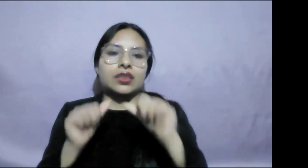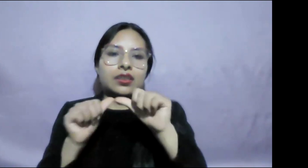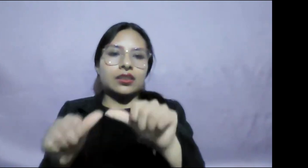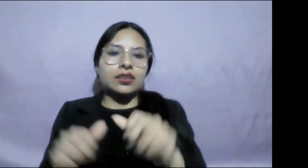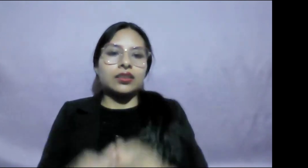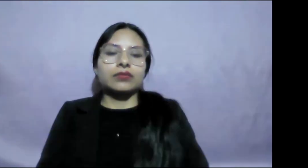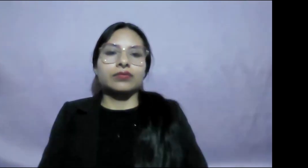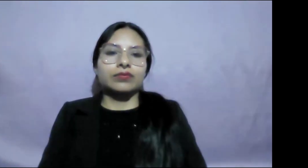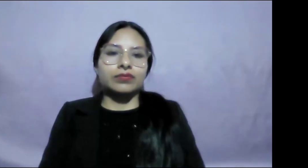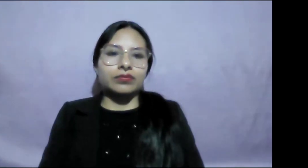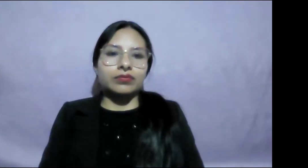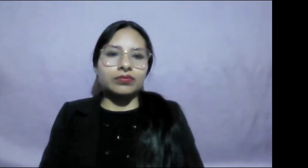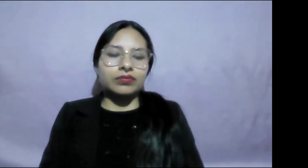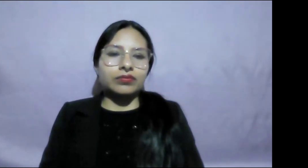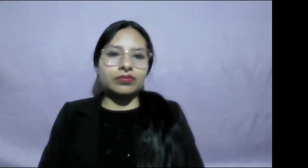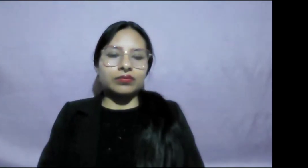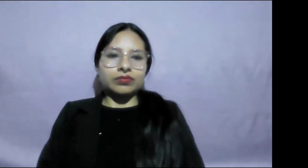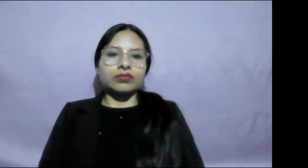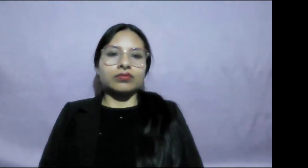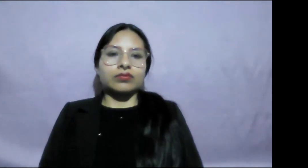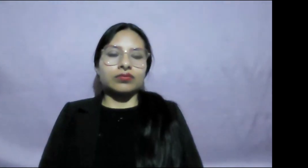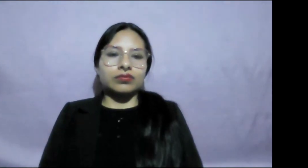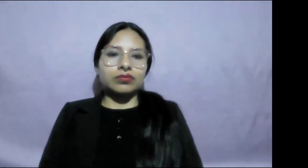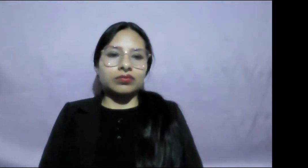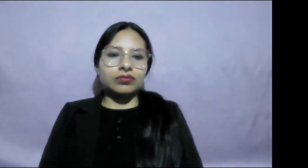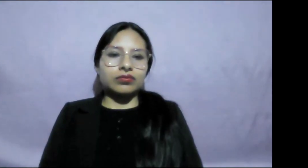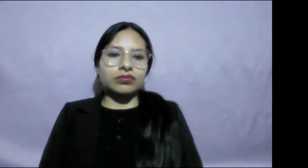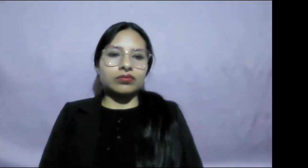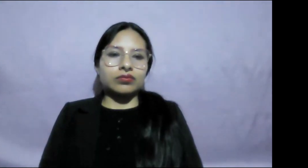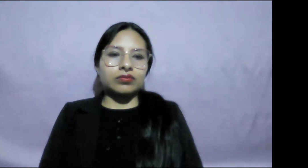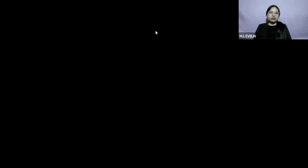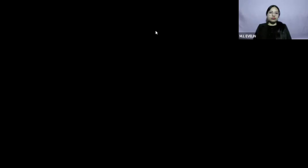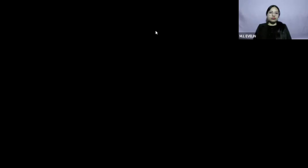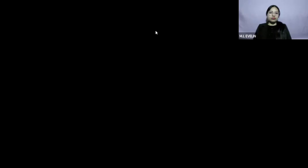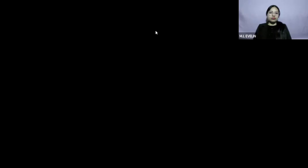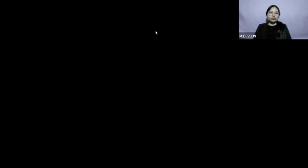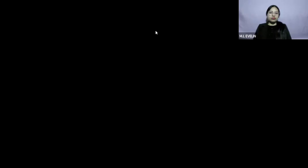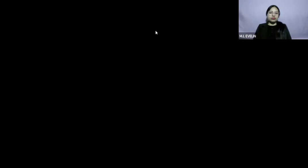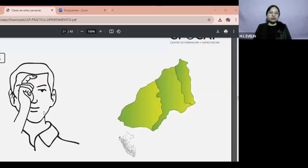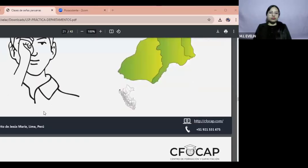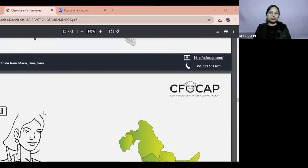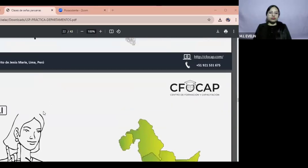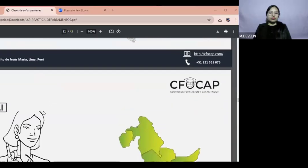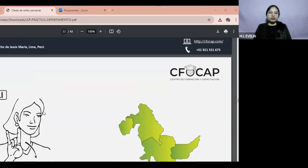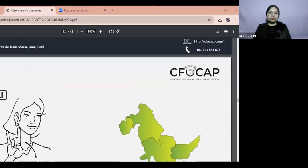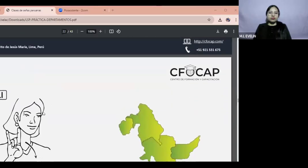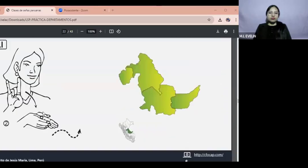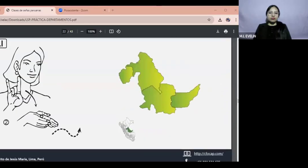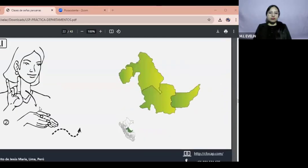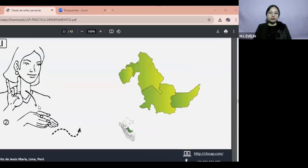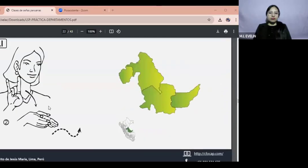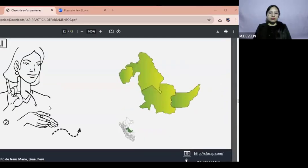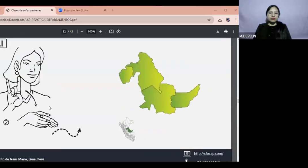Excelente muy bien continuamos con la seña de